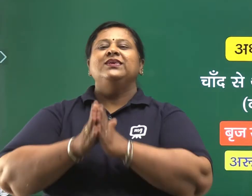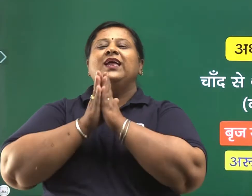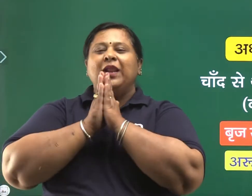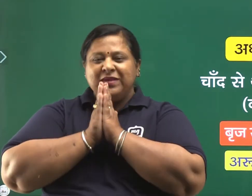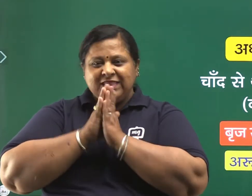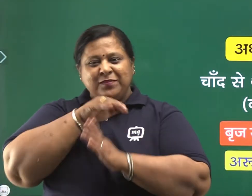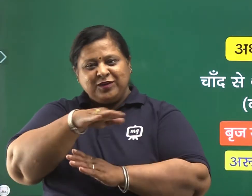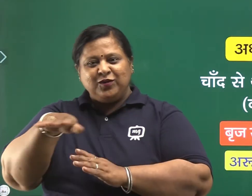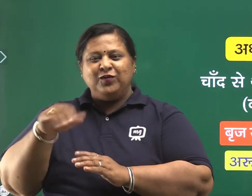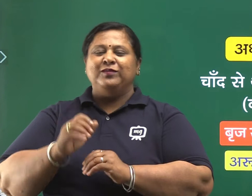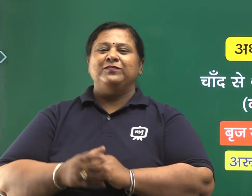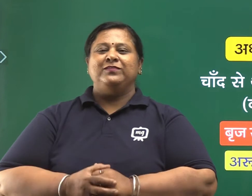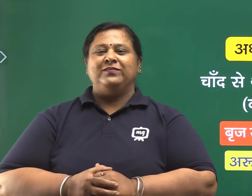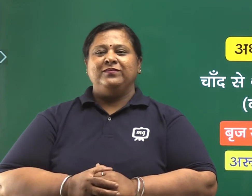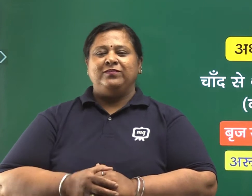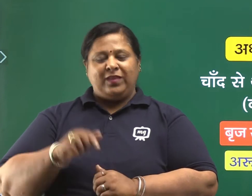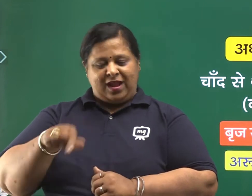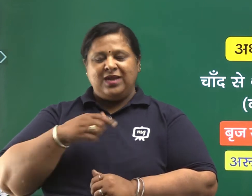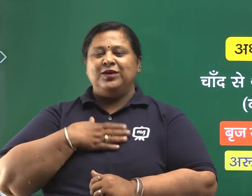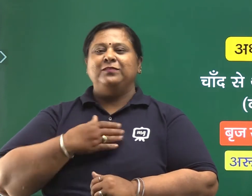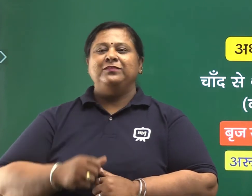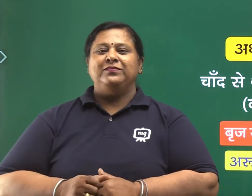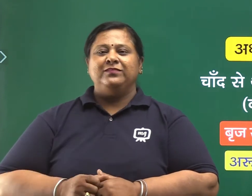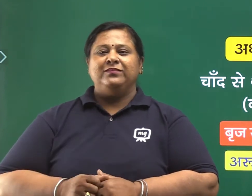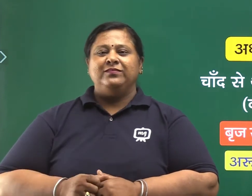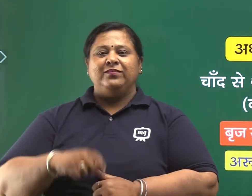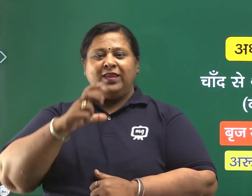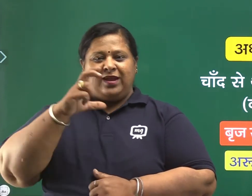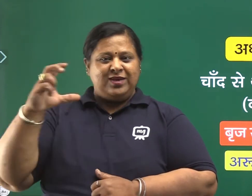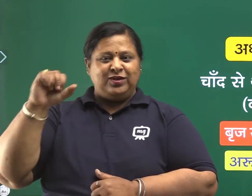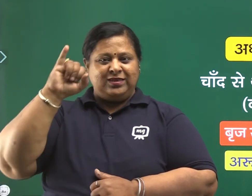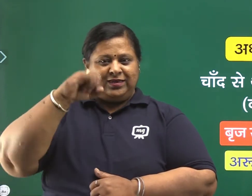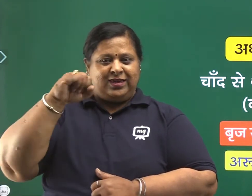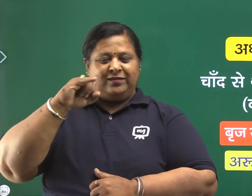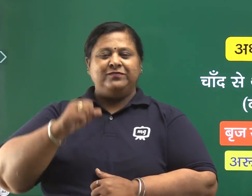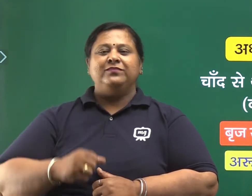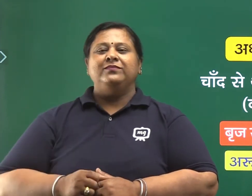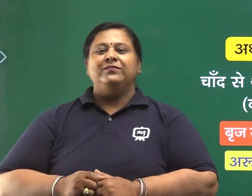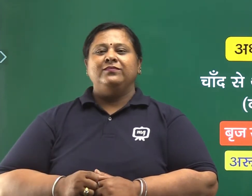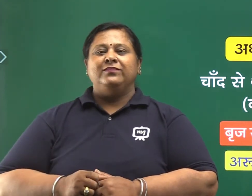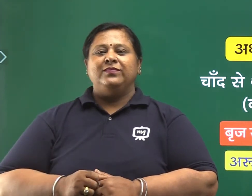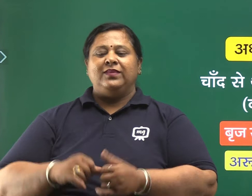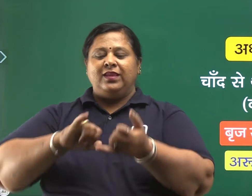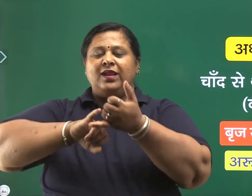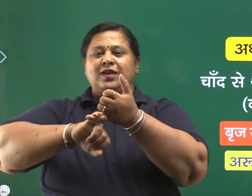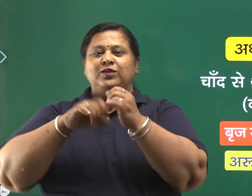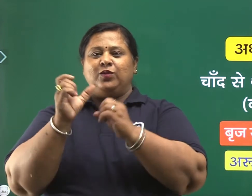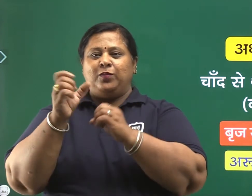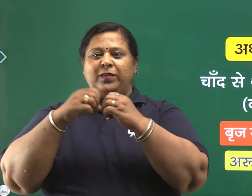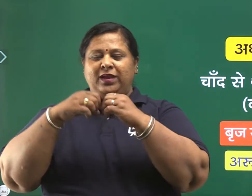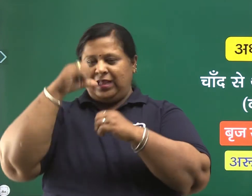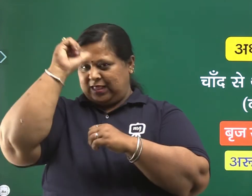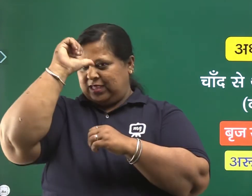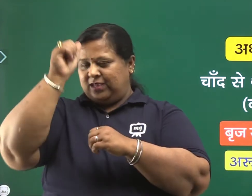नमस्ते बच्चों। आज हम कक्षा 6 विषय हिंदी